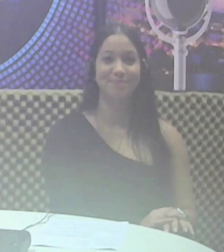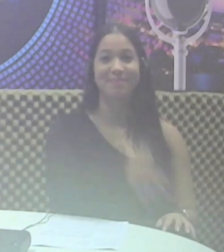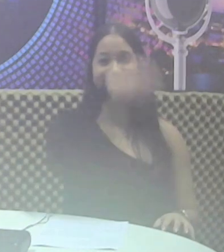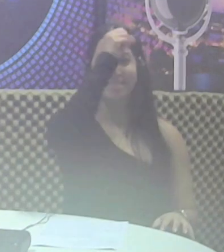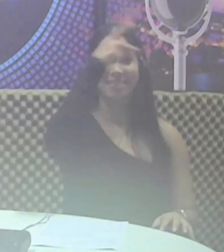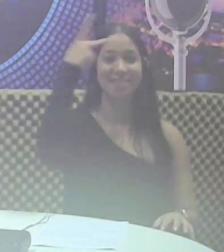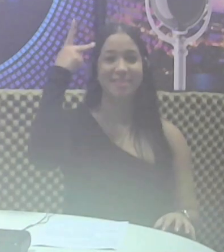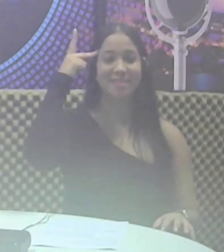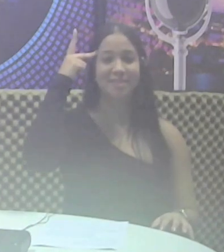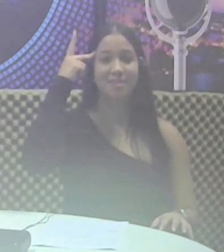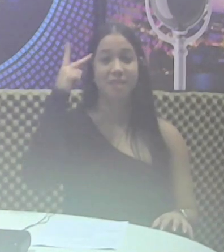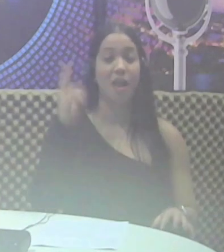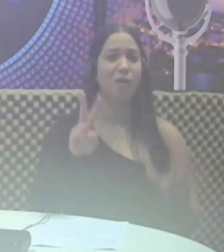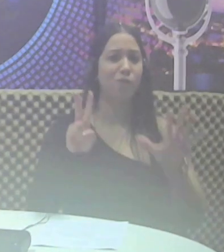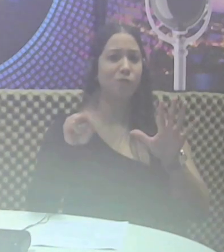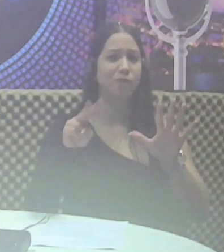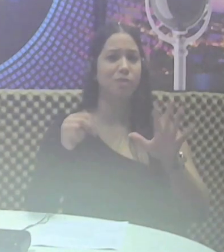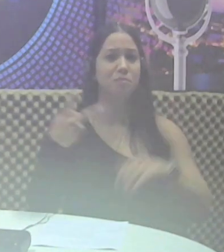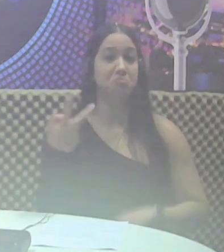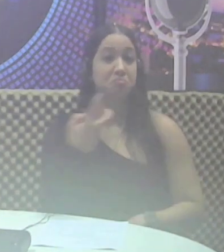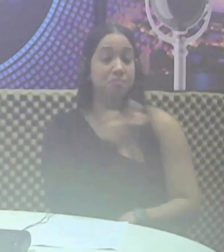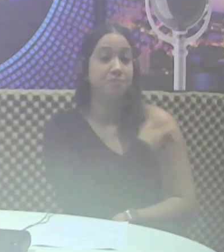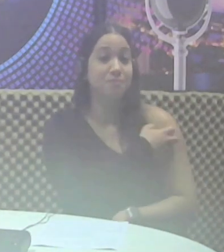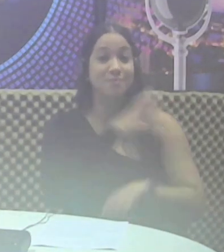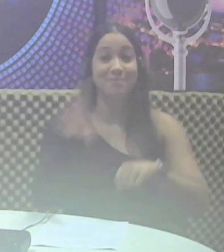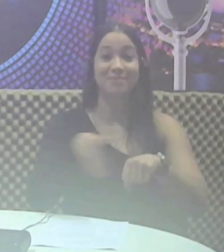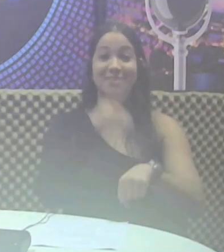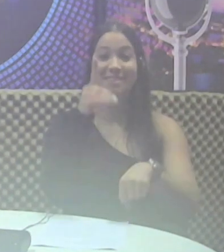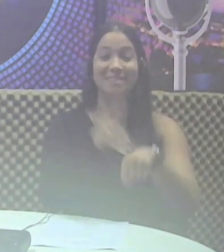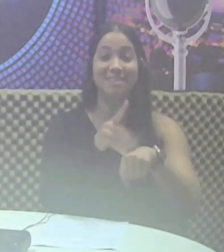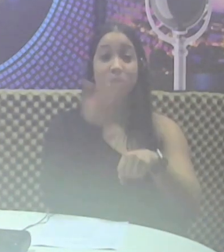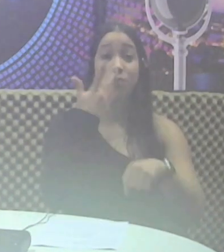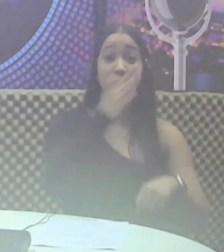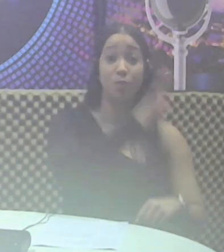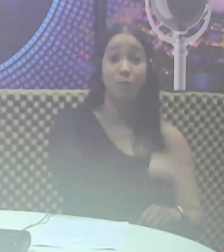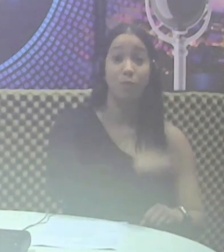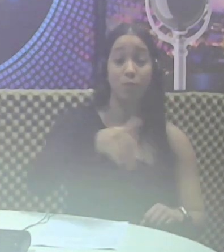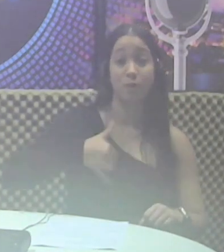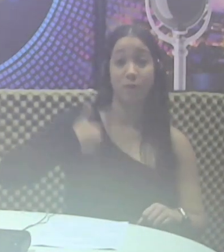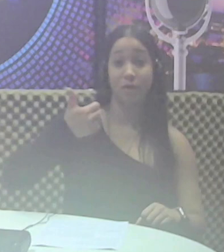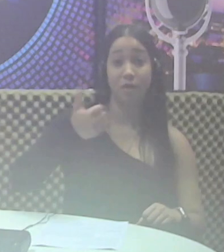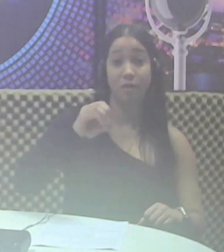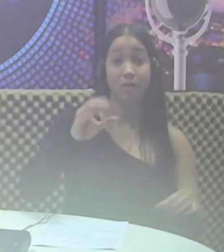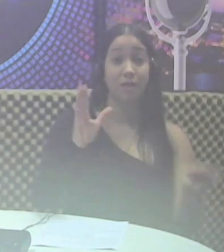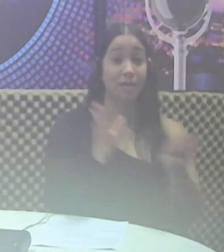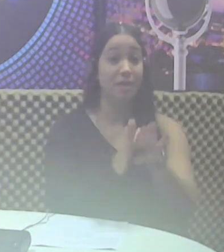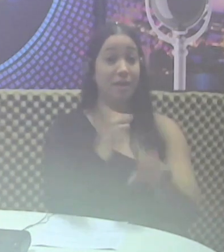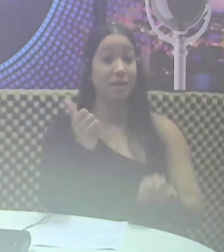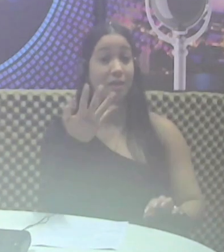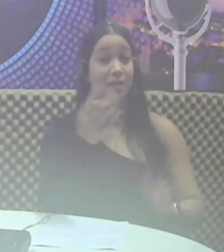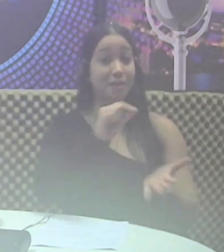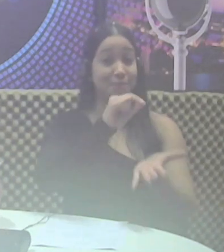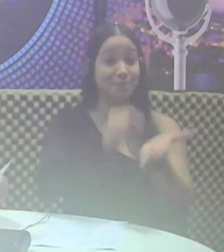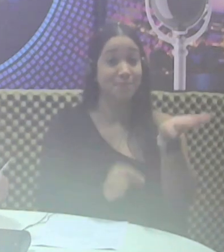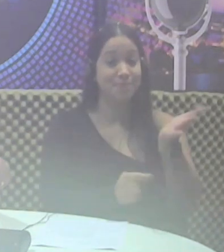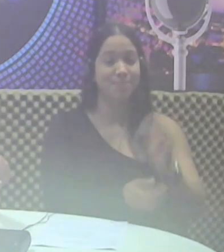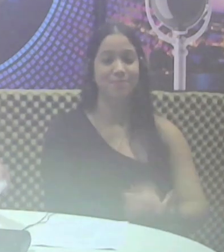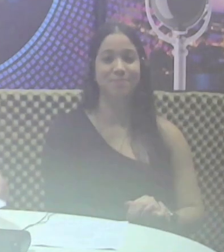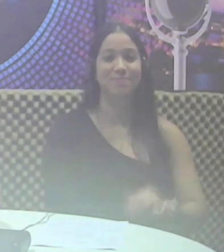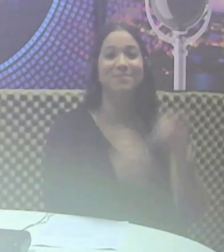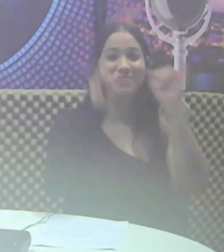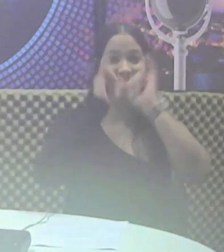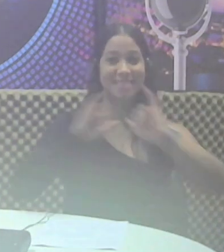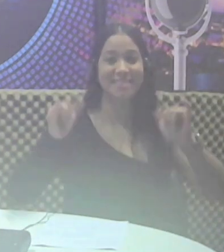Prefeitura aplica neste fim de semana vacina da dengue em crianças de 10 a 14 anos cadastradas.